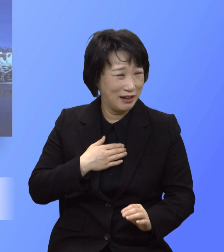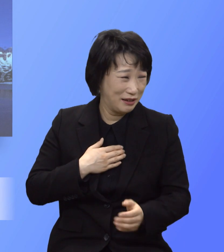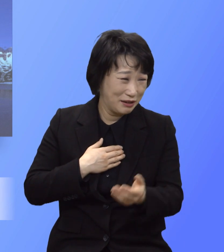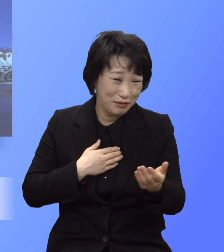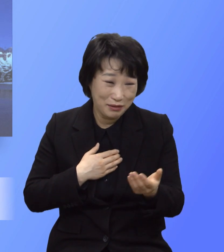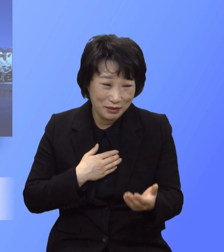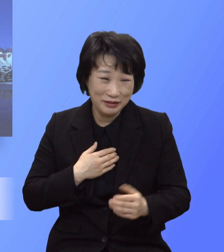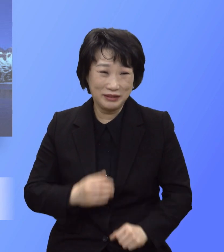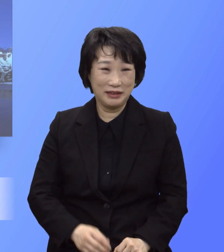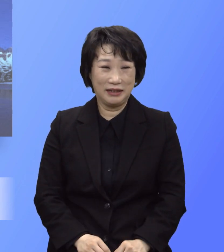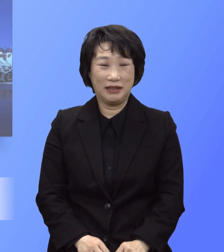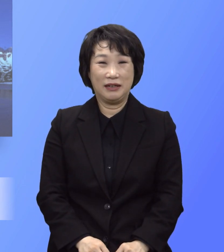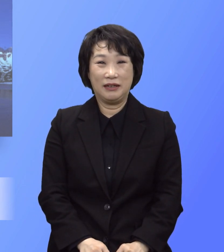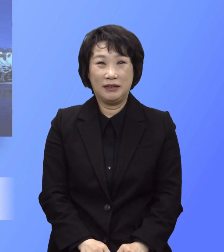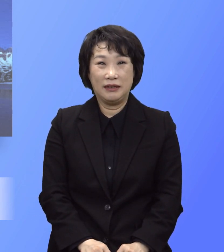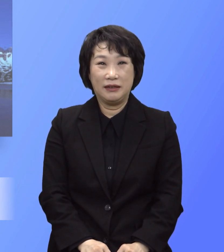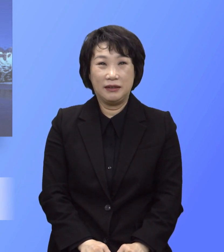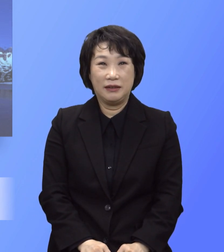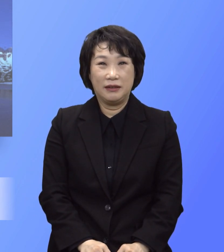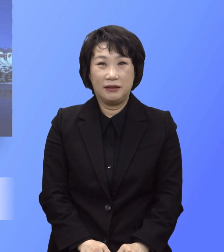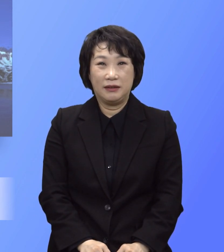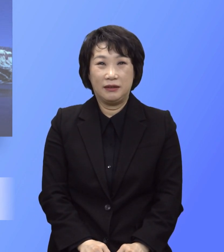힘들어서 못 하잖아요, 여러분.